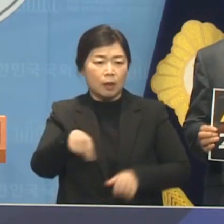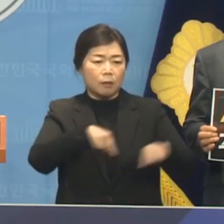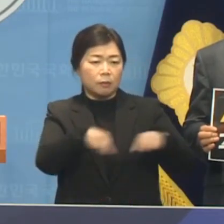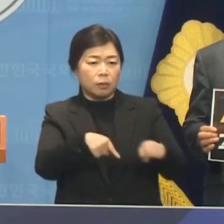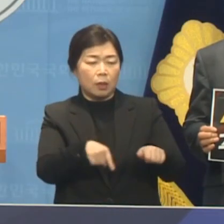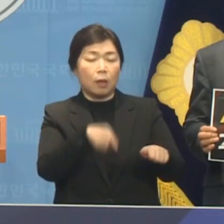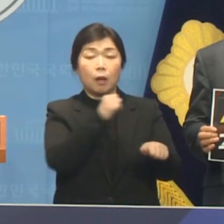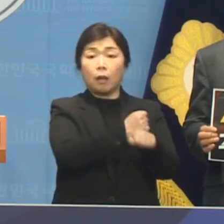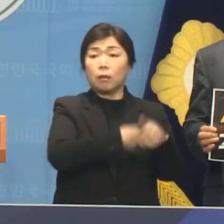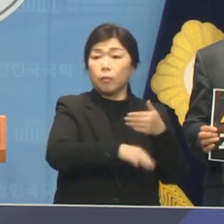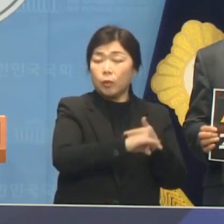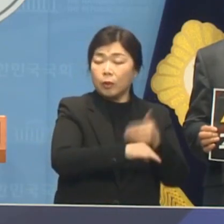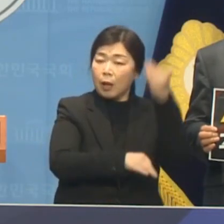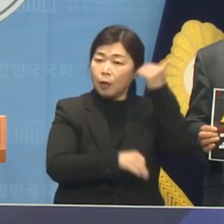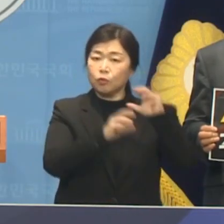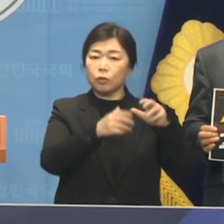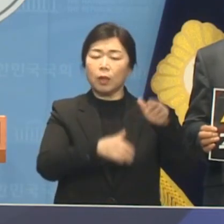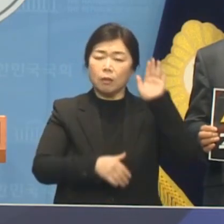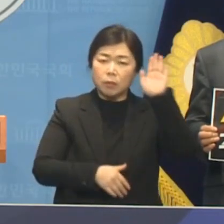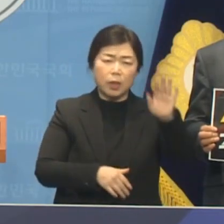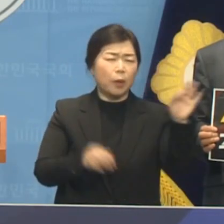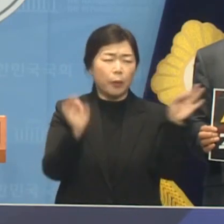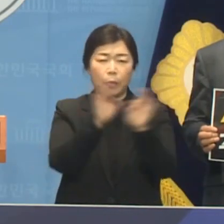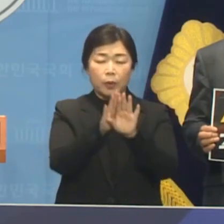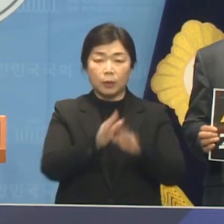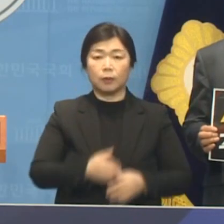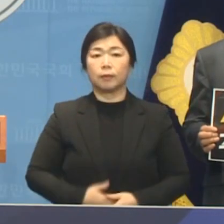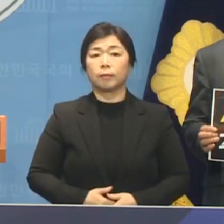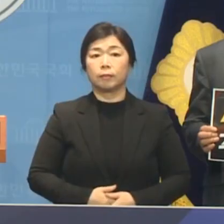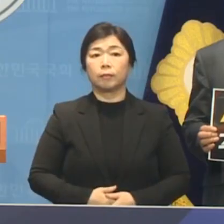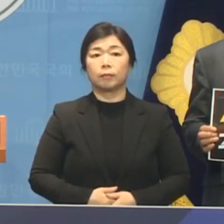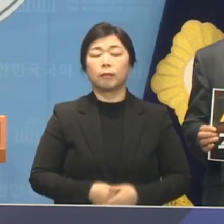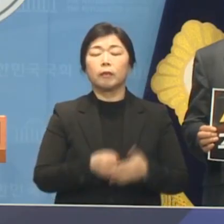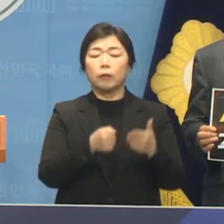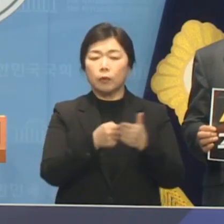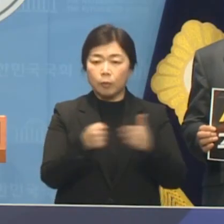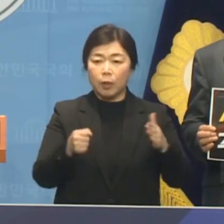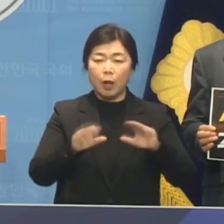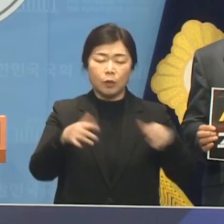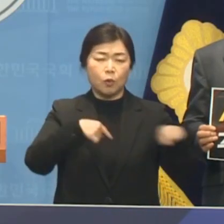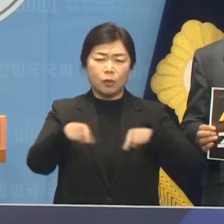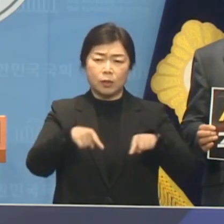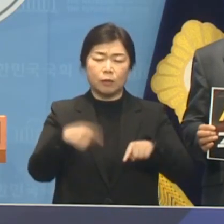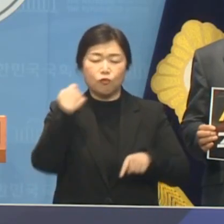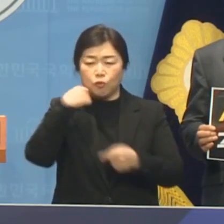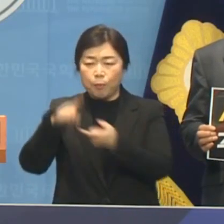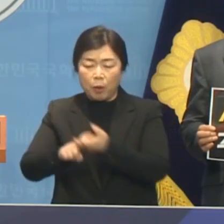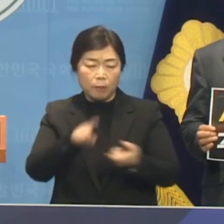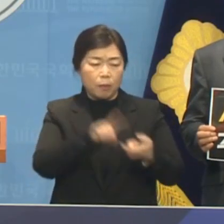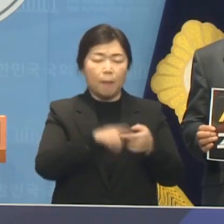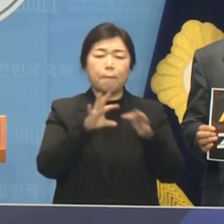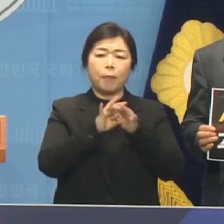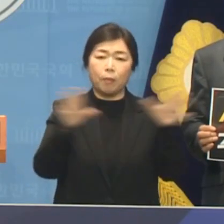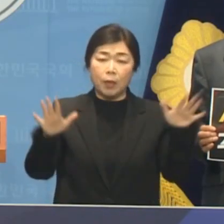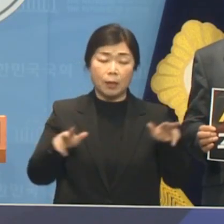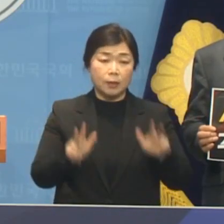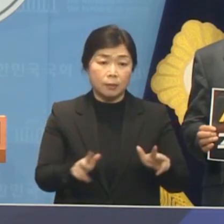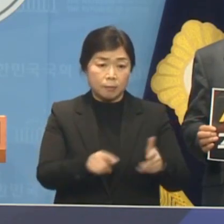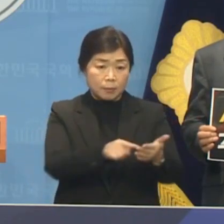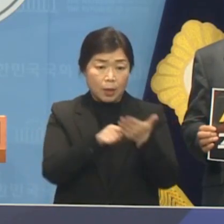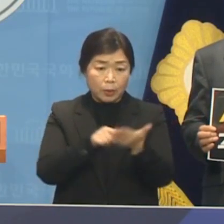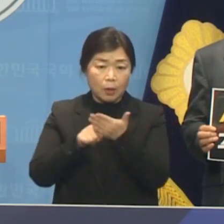대한민국의 미래는 없을 것입니다. 그러므로 정치적인 입장을 떠나 철저히 사실에